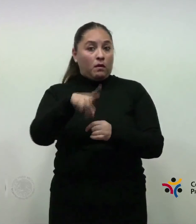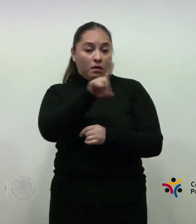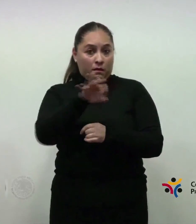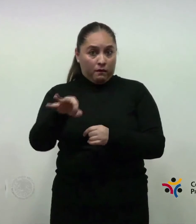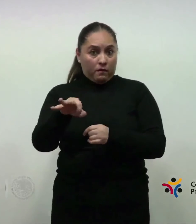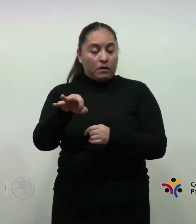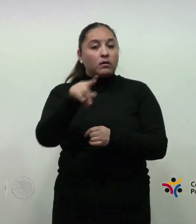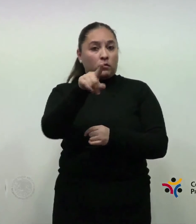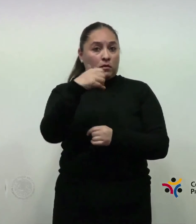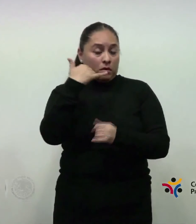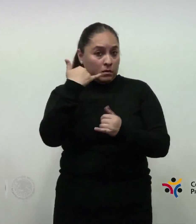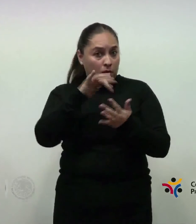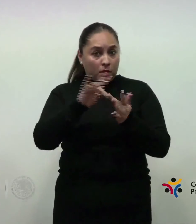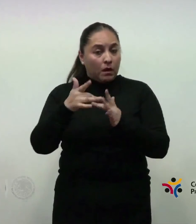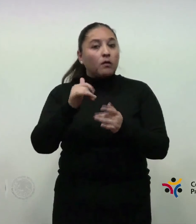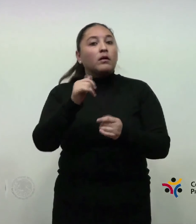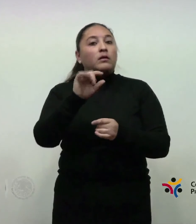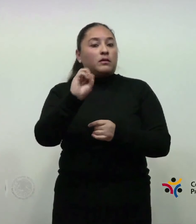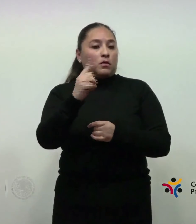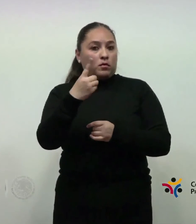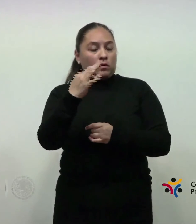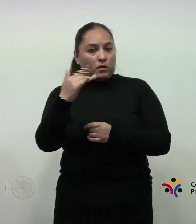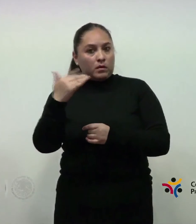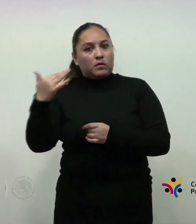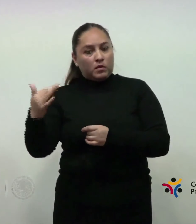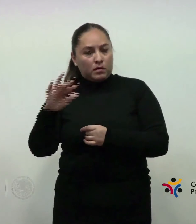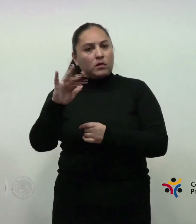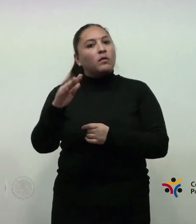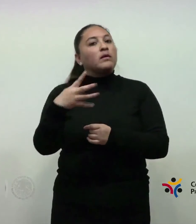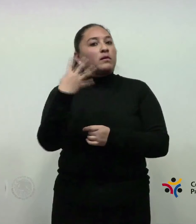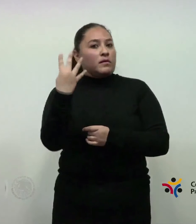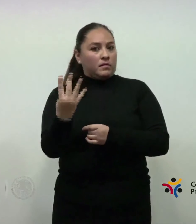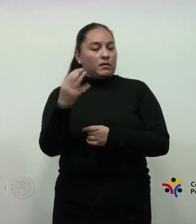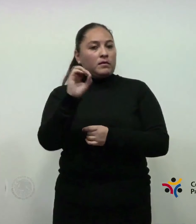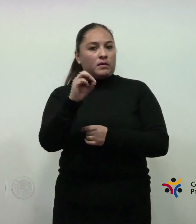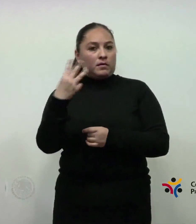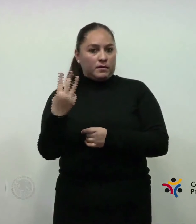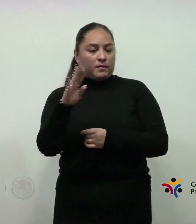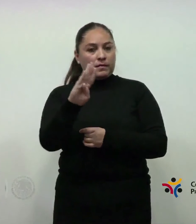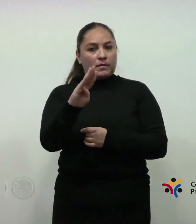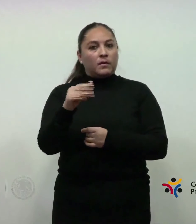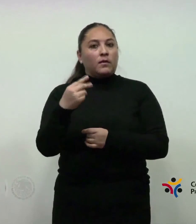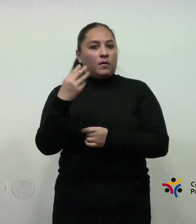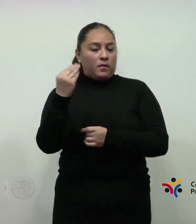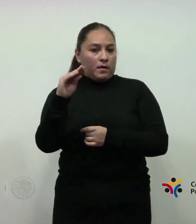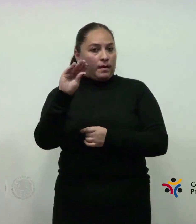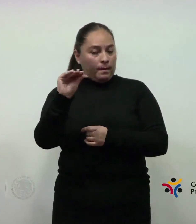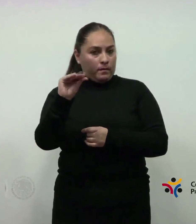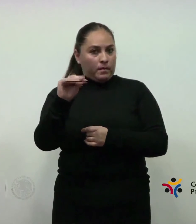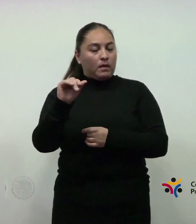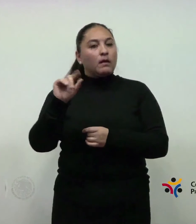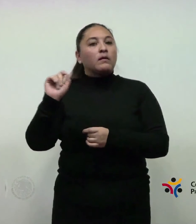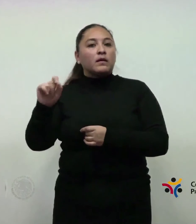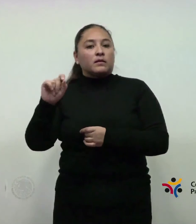méxico ser unos 55 55 54 03 90 extensión 68